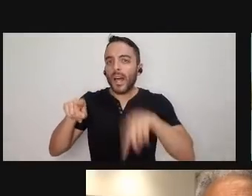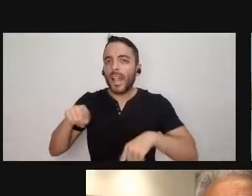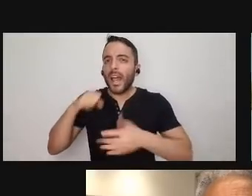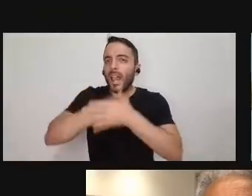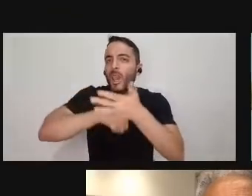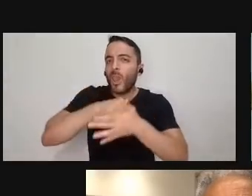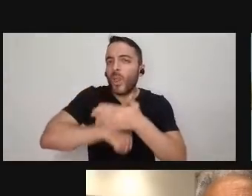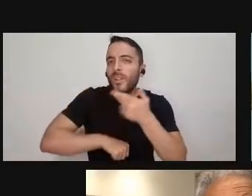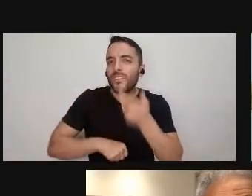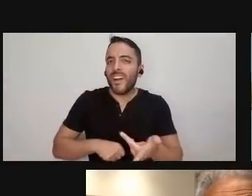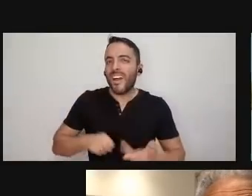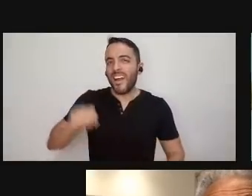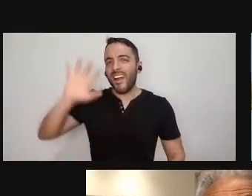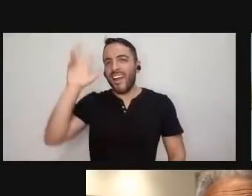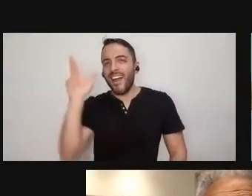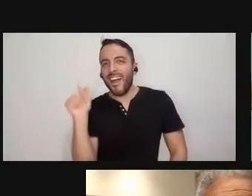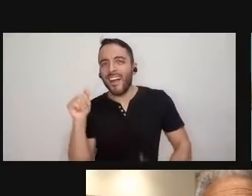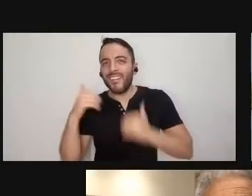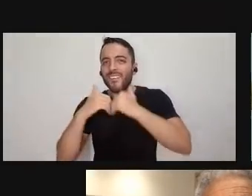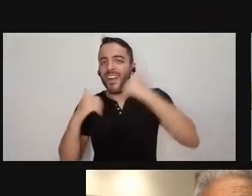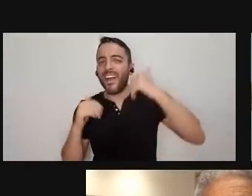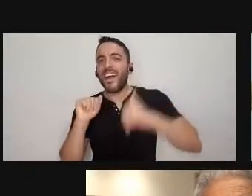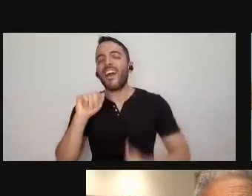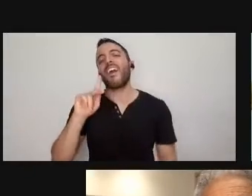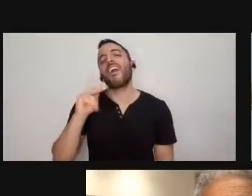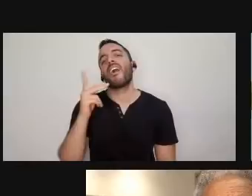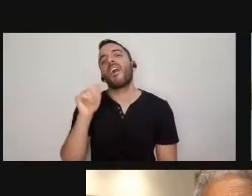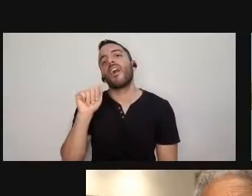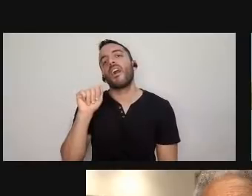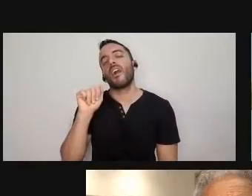fazia mais forte